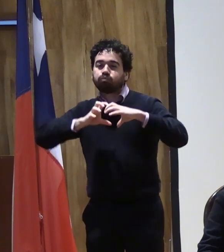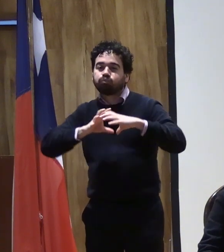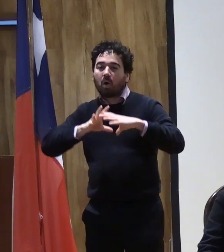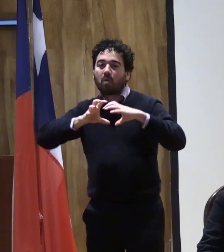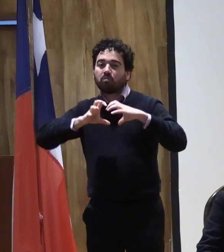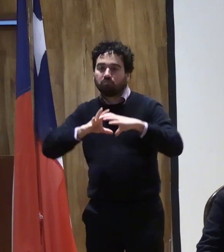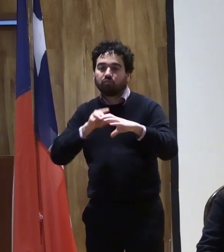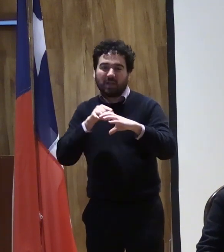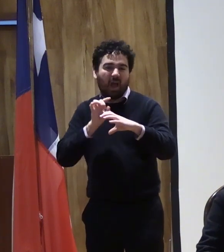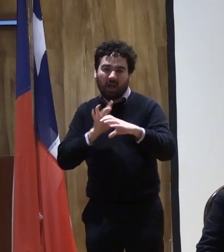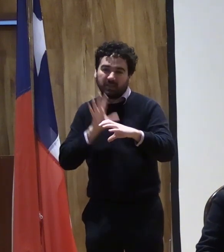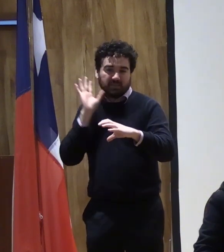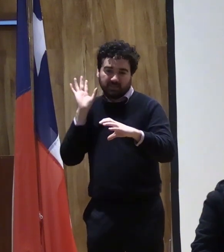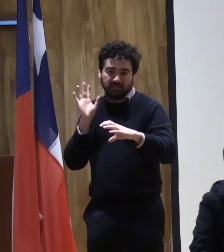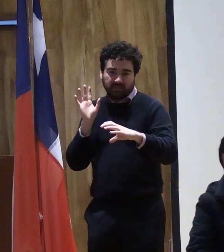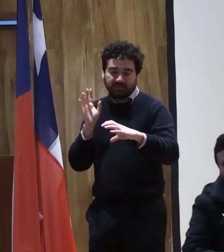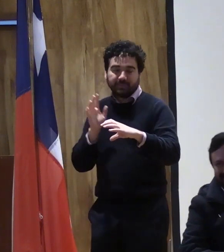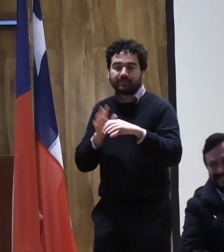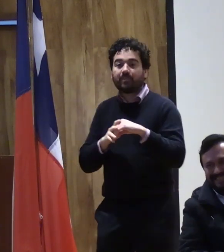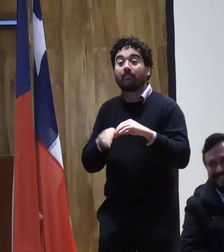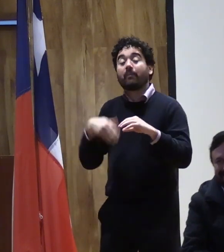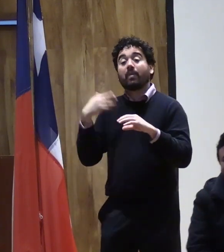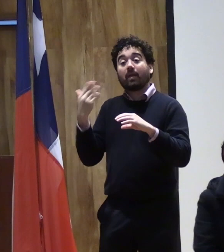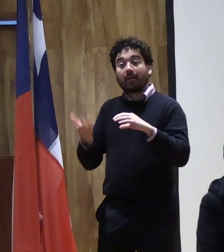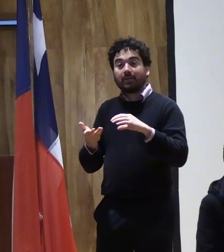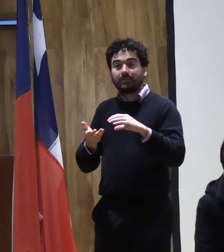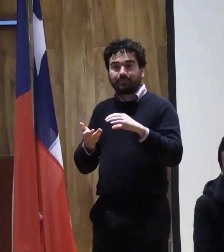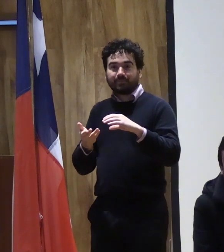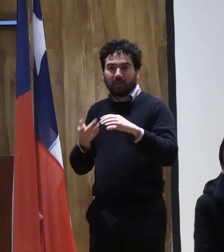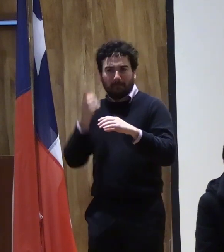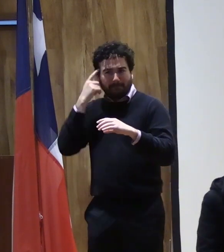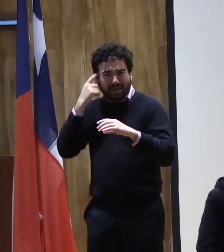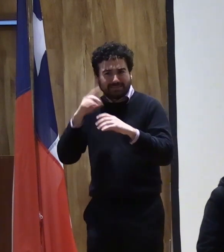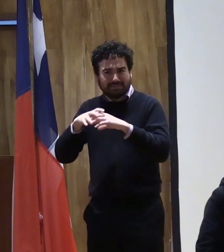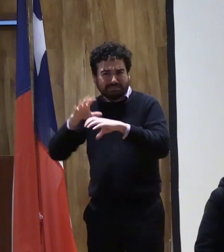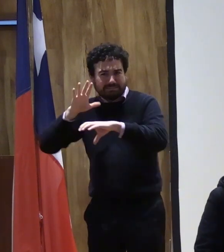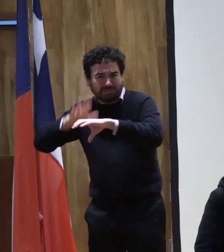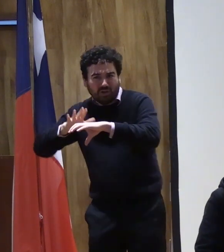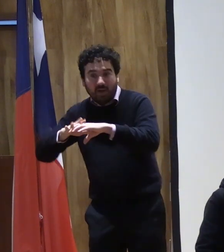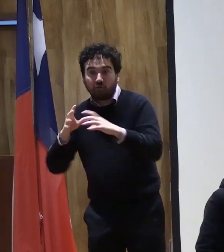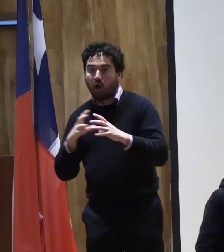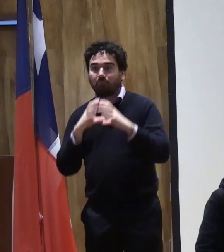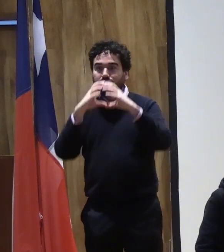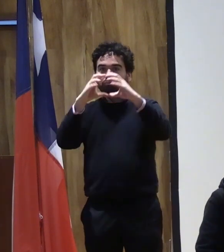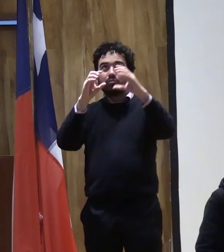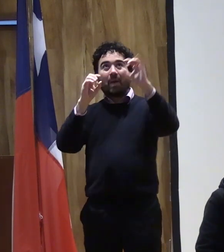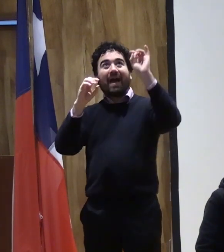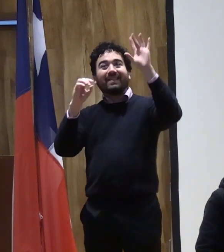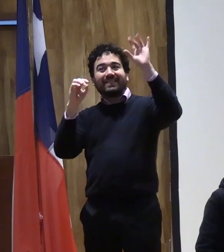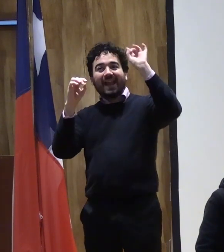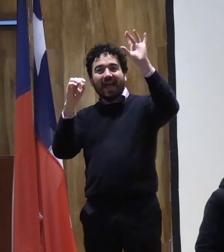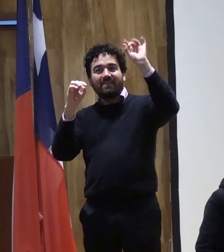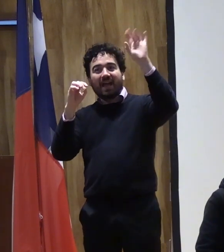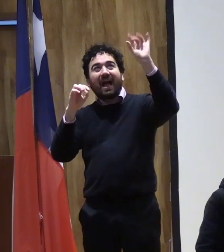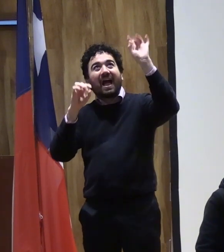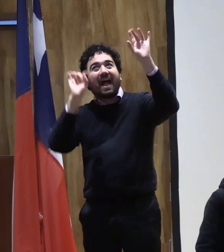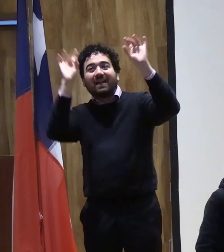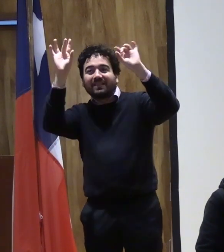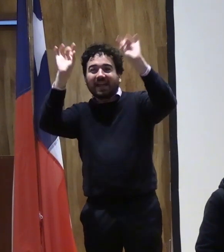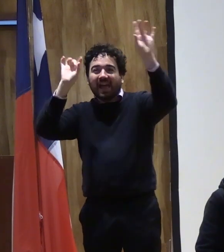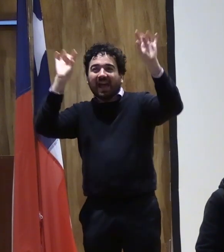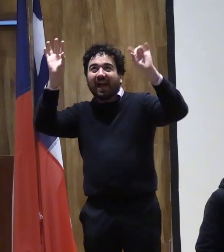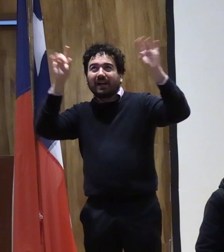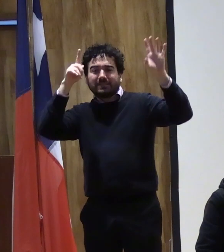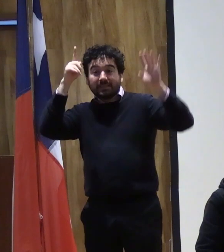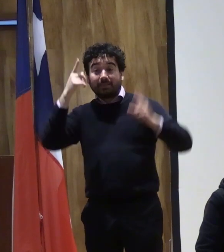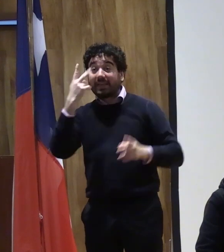tiempo que no juego pool. Pero no, las estrellas son una bola de gas. Pero la